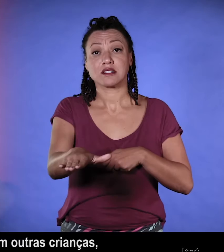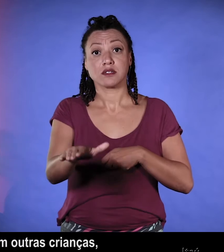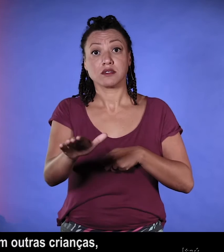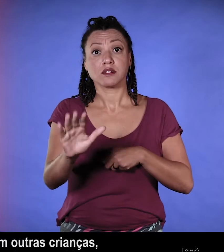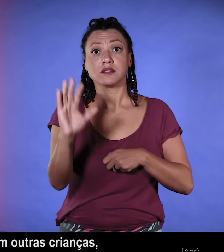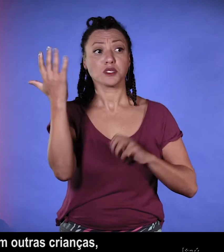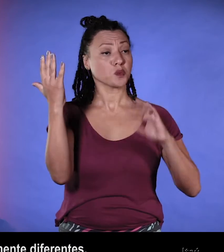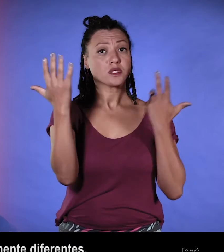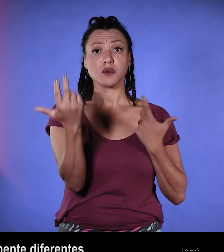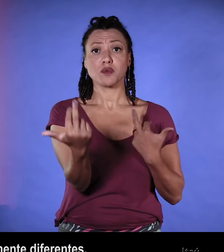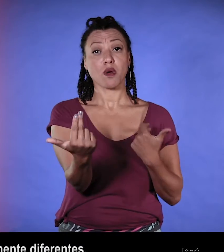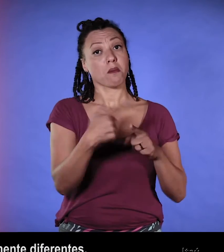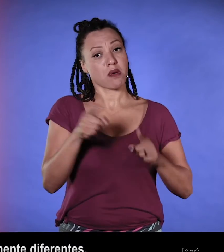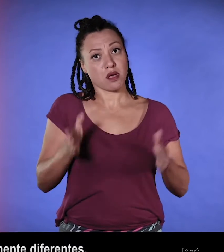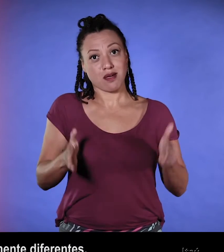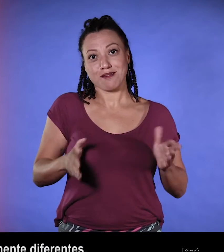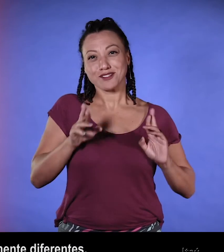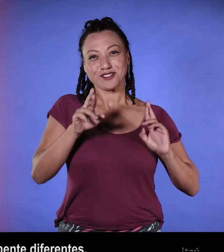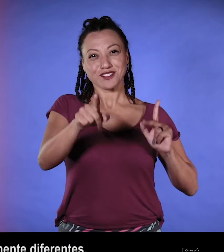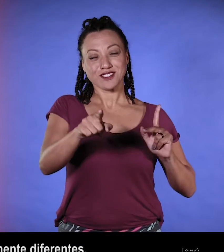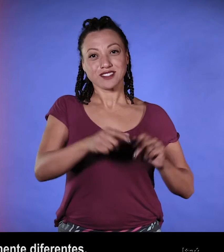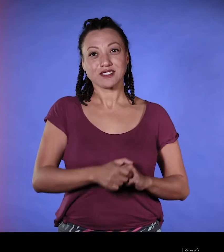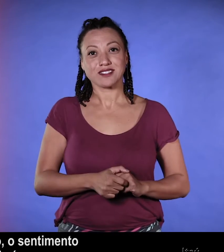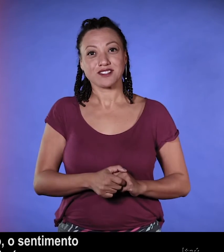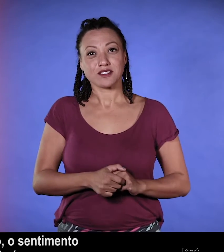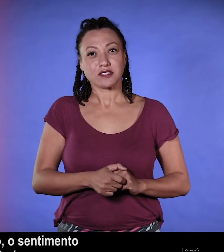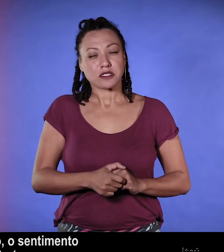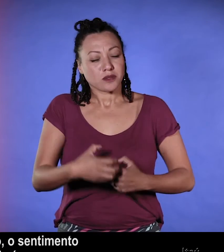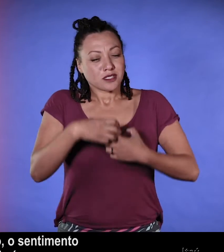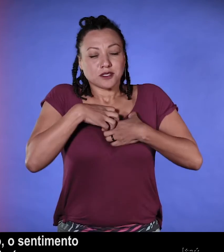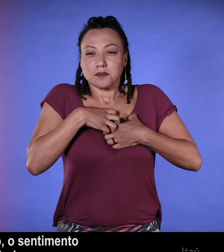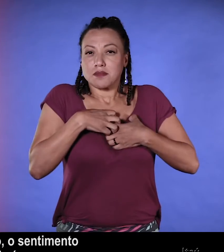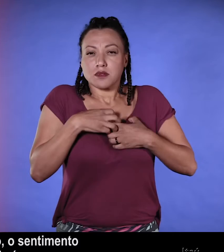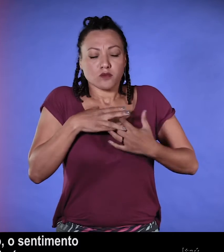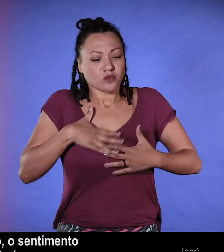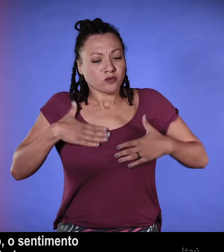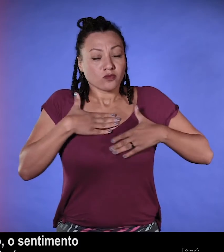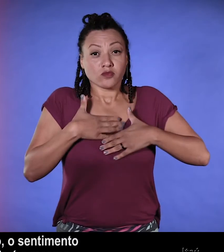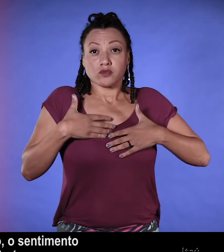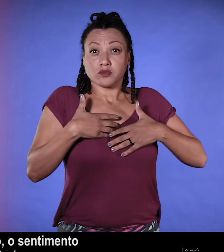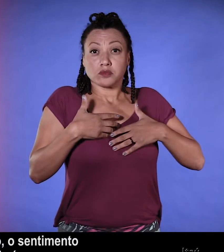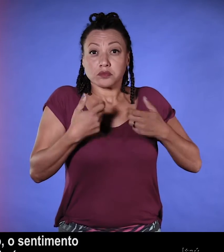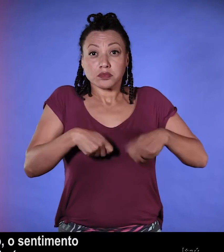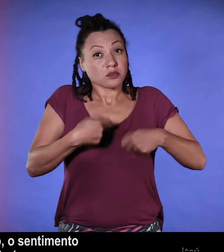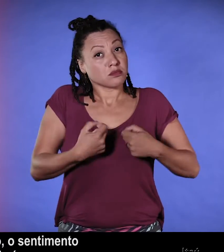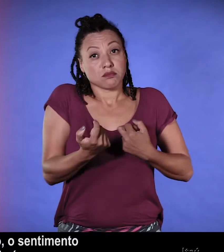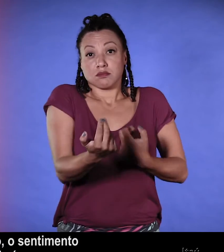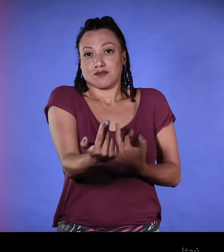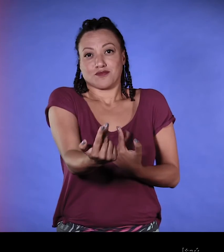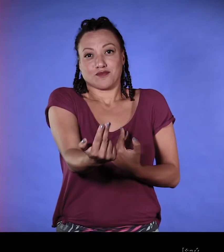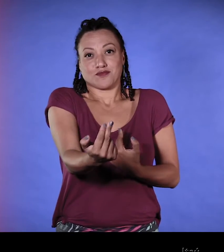estão em situações parecidas, aunque historicamente é diferente, né? Mas a sensação, o sentimento e a necessidade